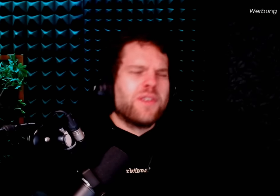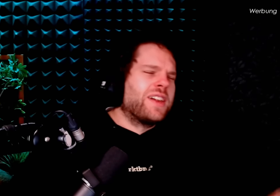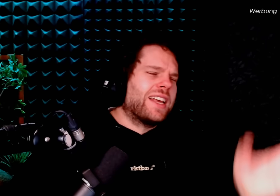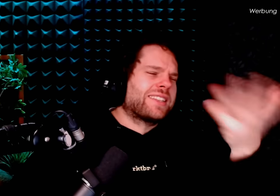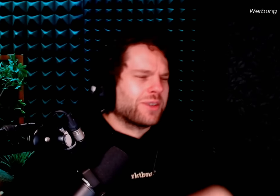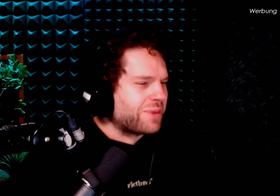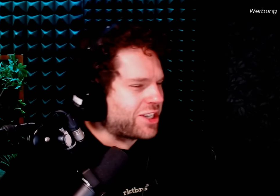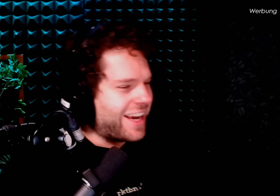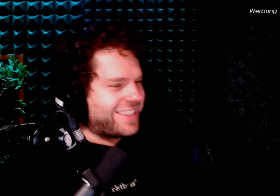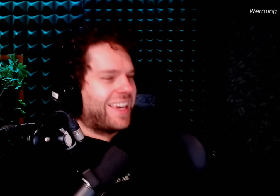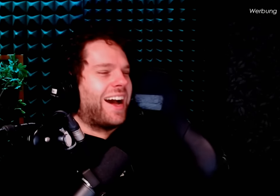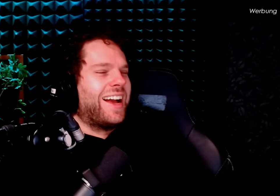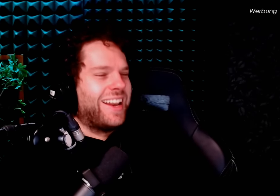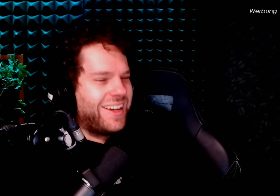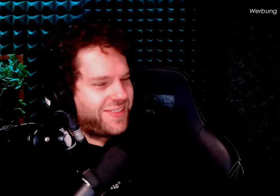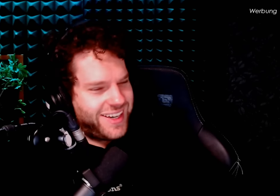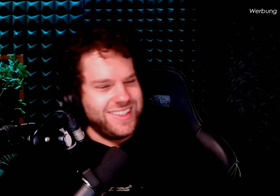Würfel das aus. ist scheißegal. Einfach.